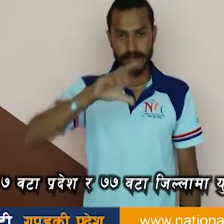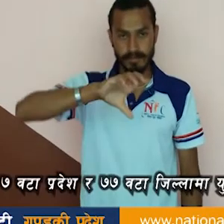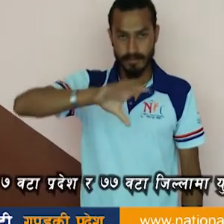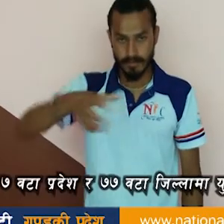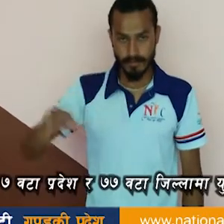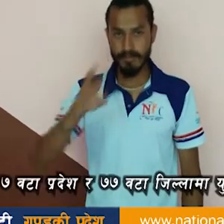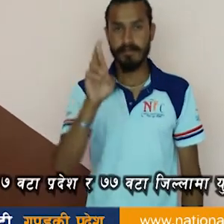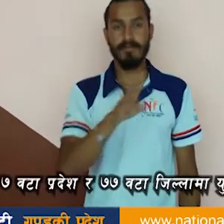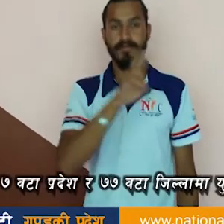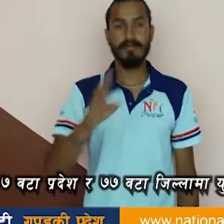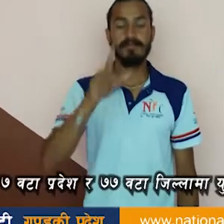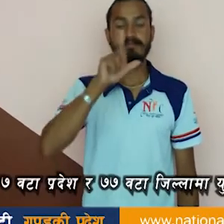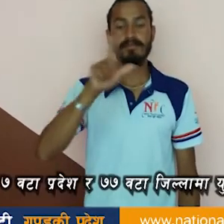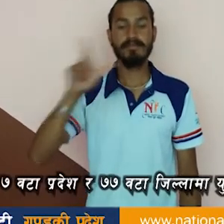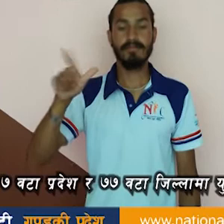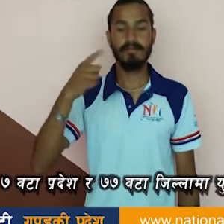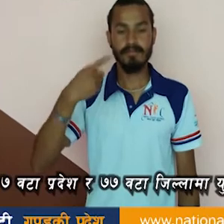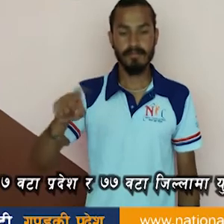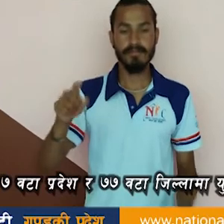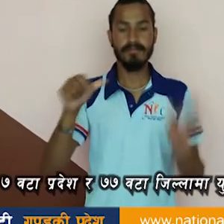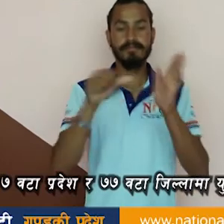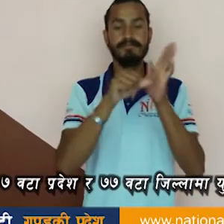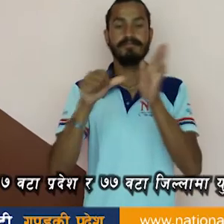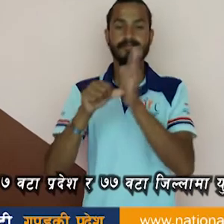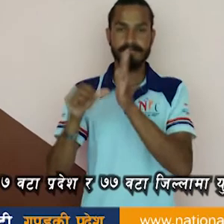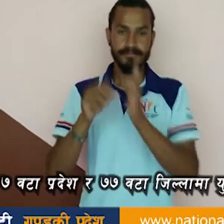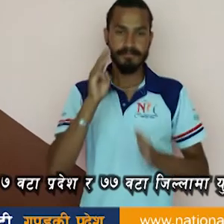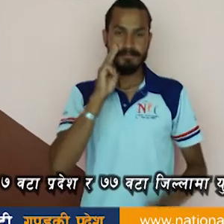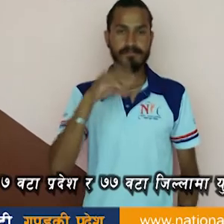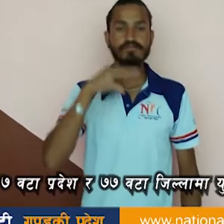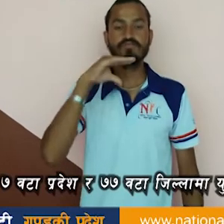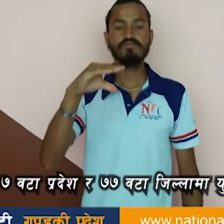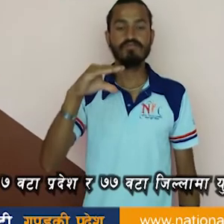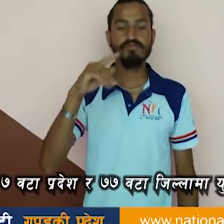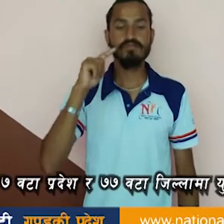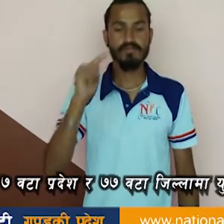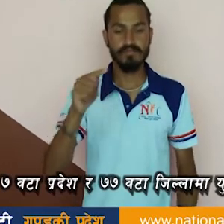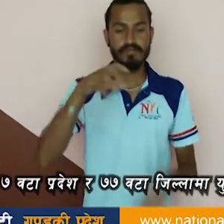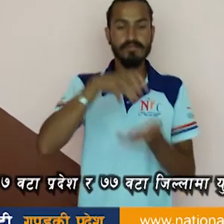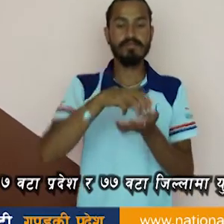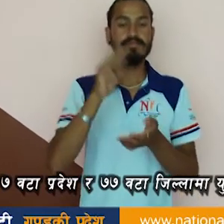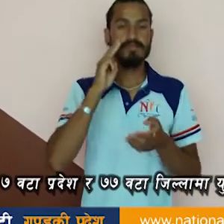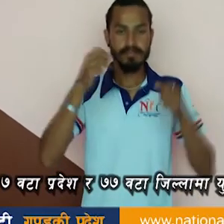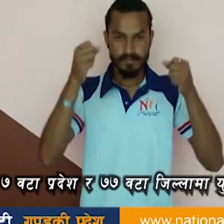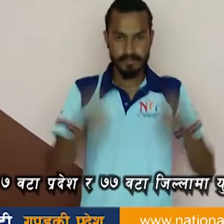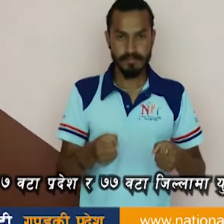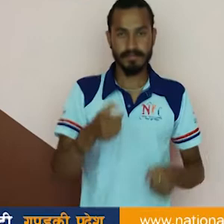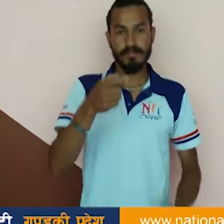नेपालको 7 वटा प्रदेश र 77 वटा जिल्लामा युवाहरूको ठाउँमा बसेर आर्थिक तथा सामाजिक